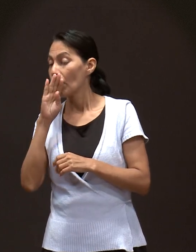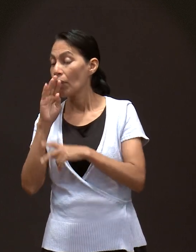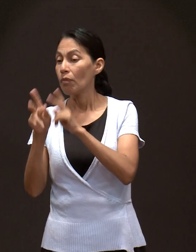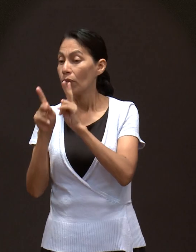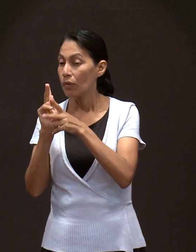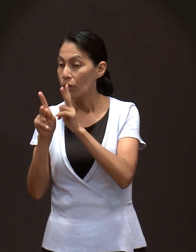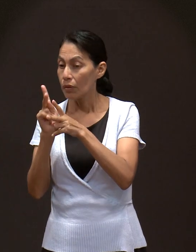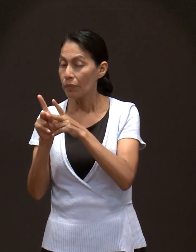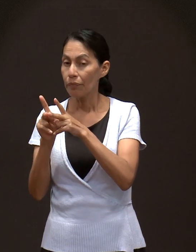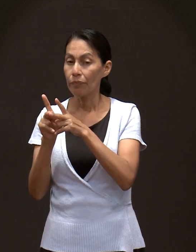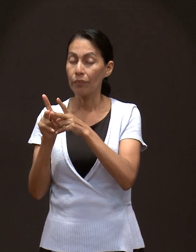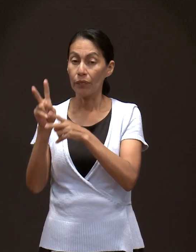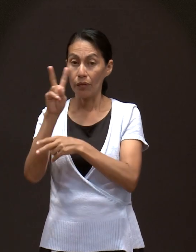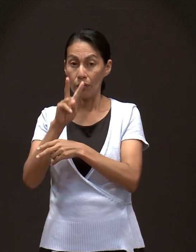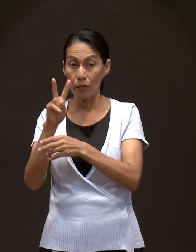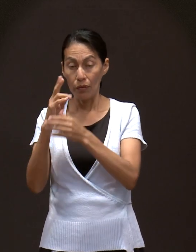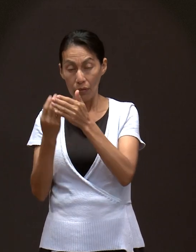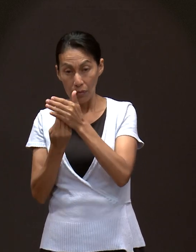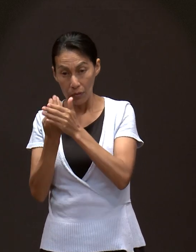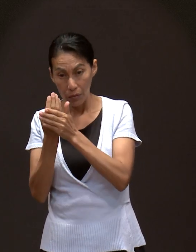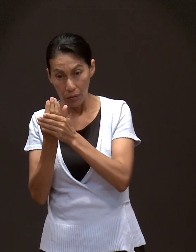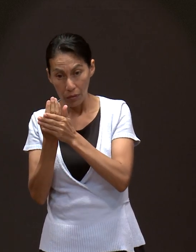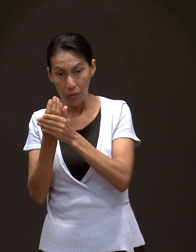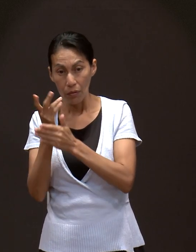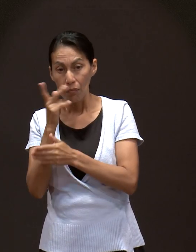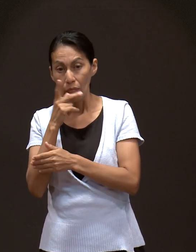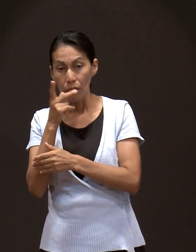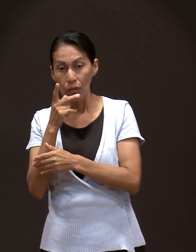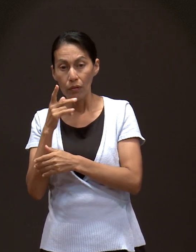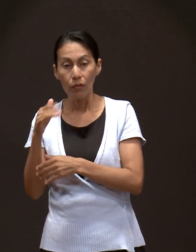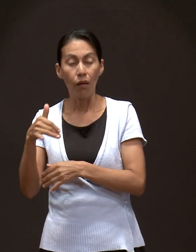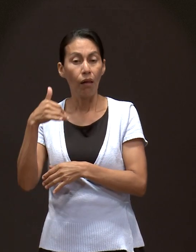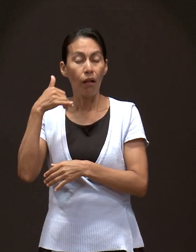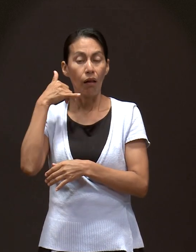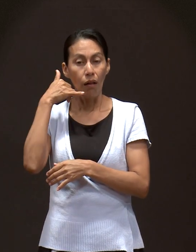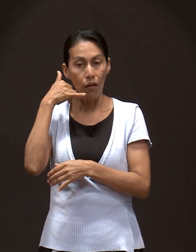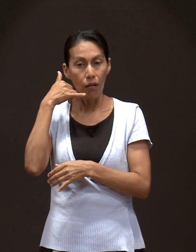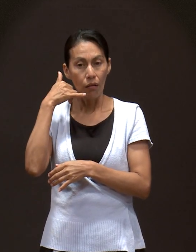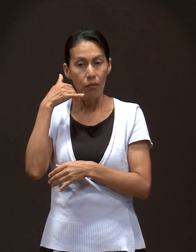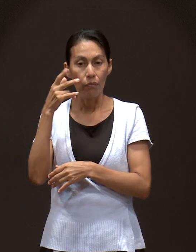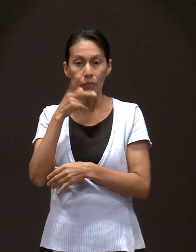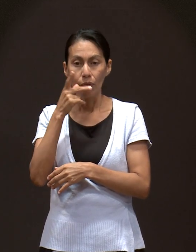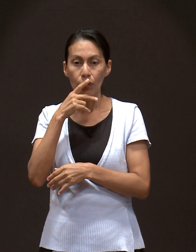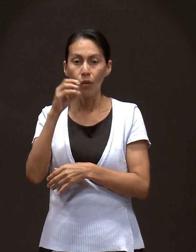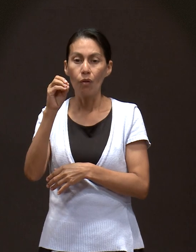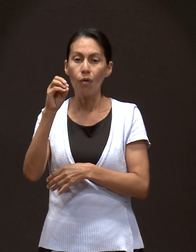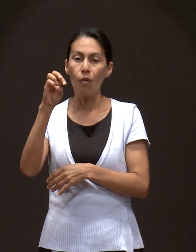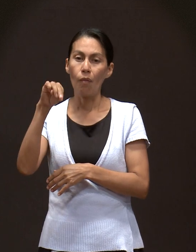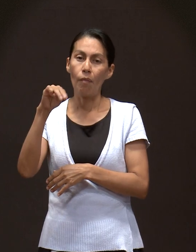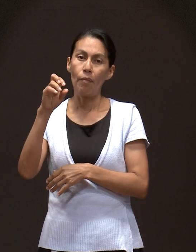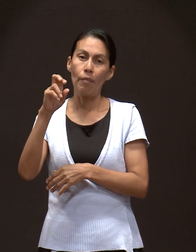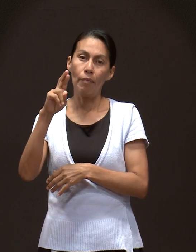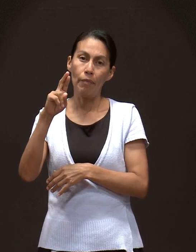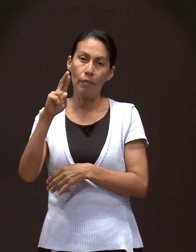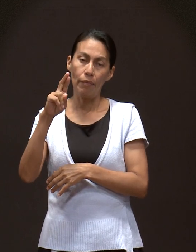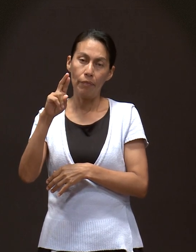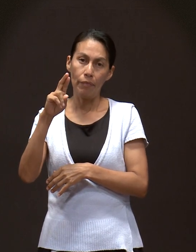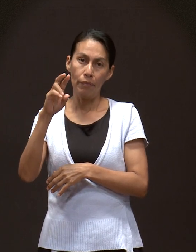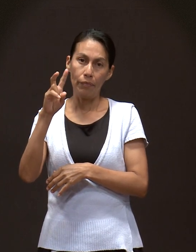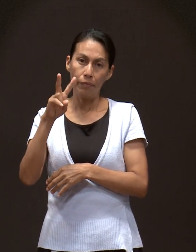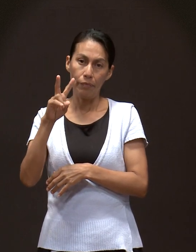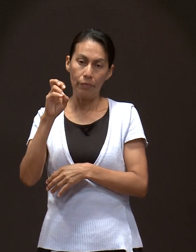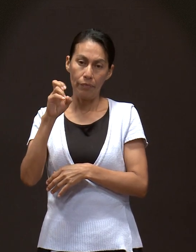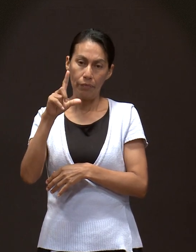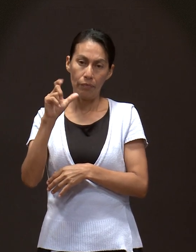lo que había pasado, y el viernes en la mañana me llama un pastor, el pastor Omar Velázquez, que fue